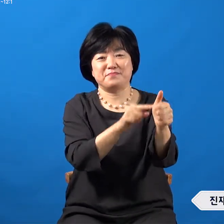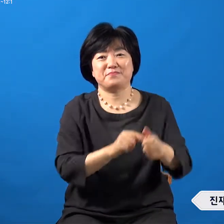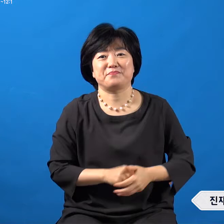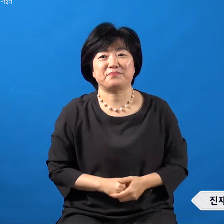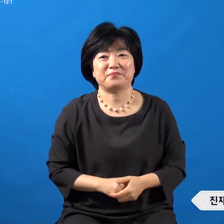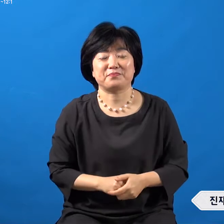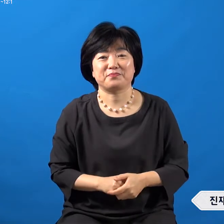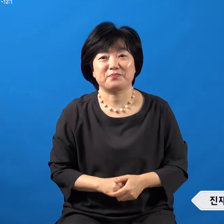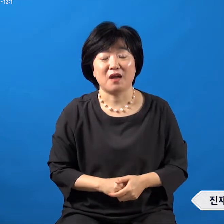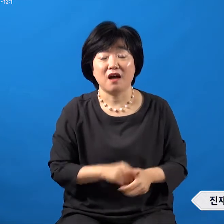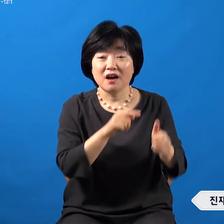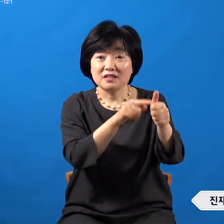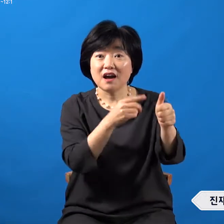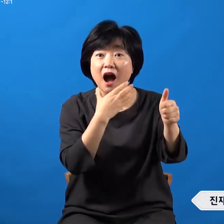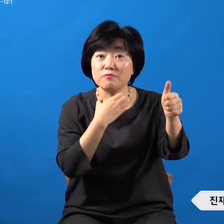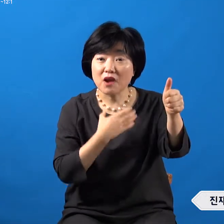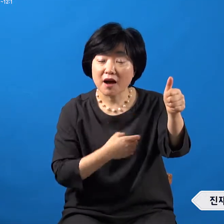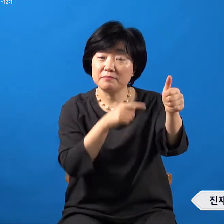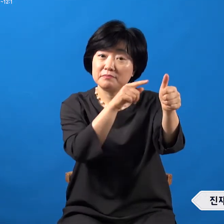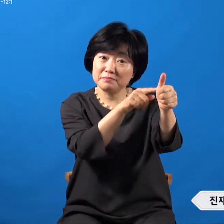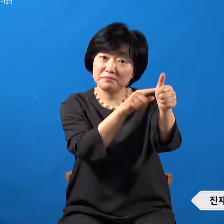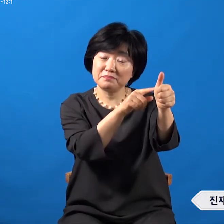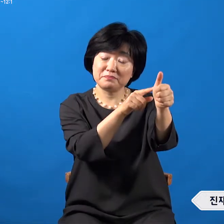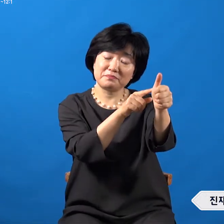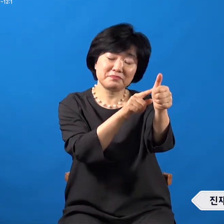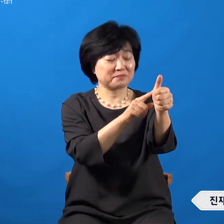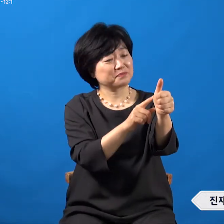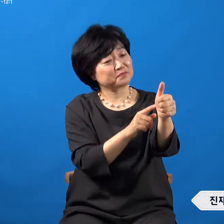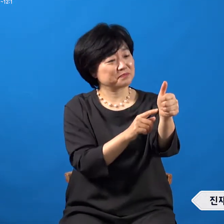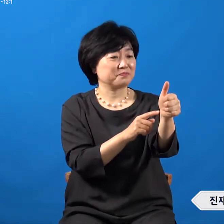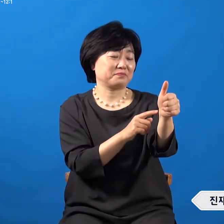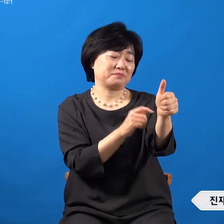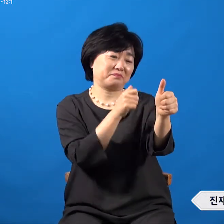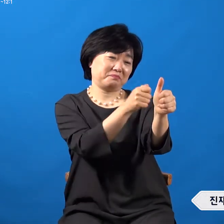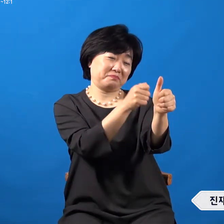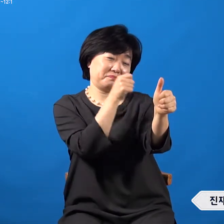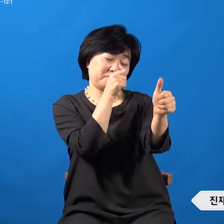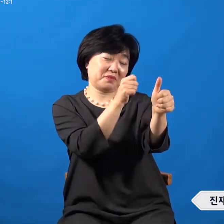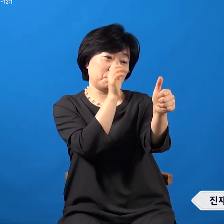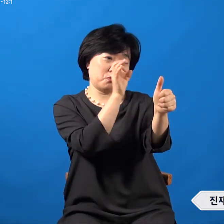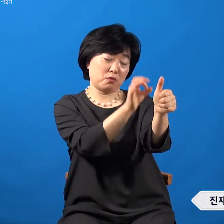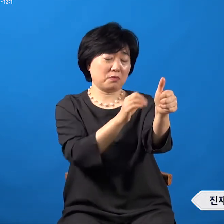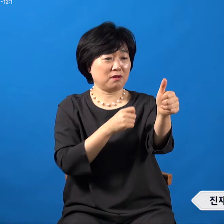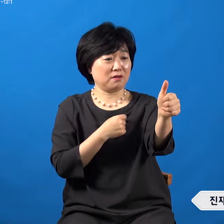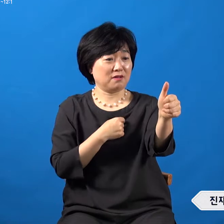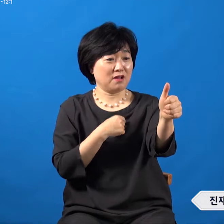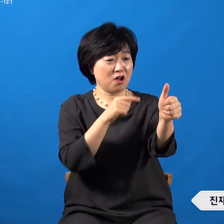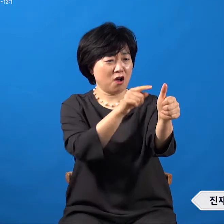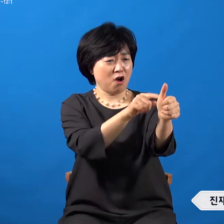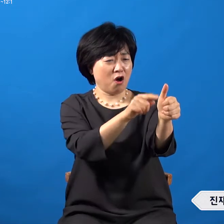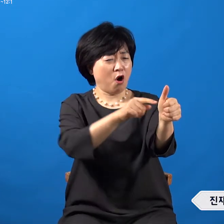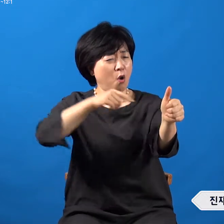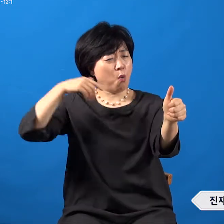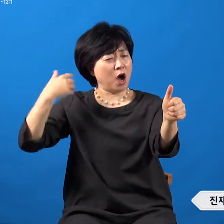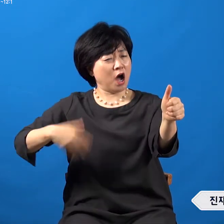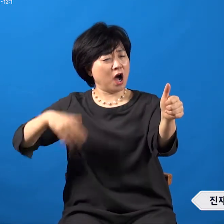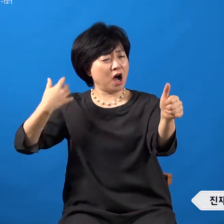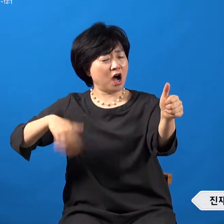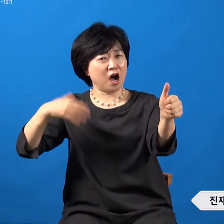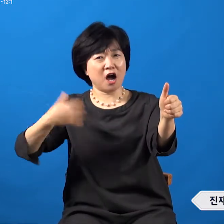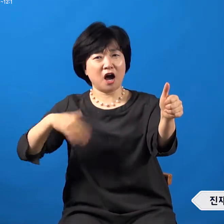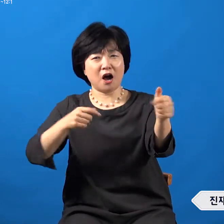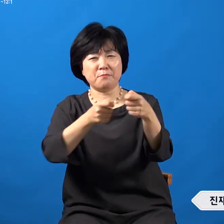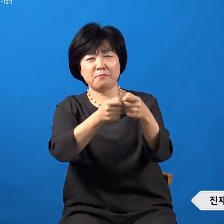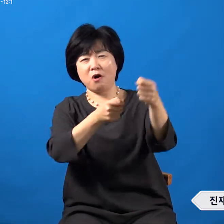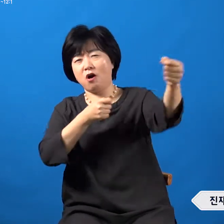생각해 봅니다. 그런데 그런 아브라함을 바라볼 때 왠지 모르게 우리는 무척 우리와 거리가 먼 것